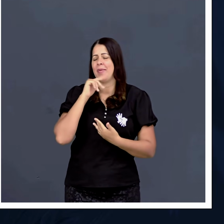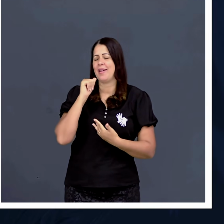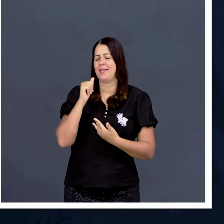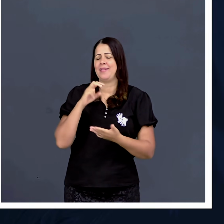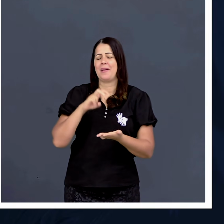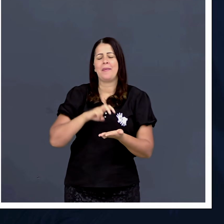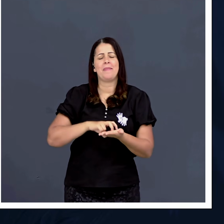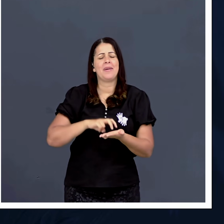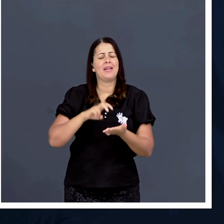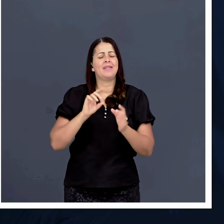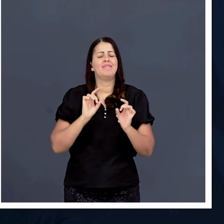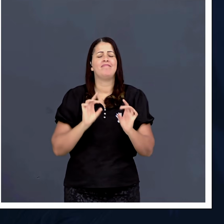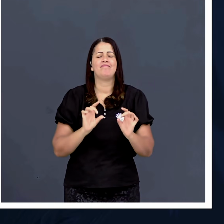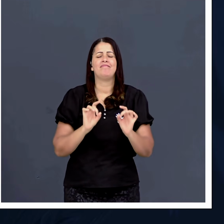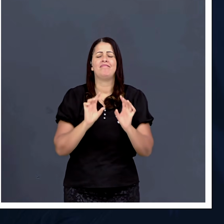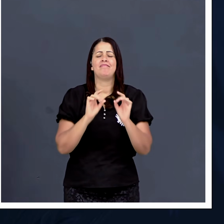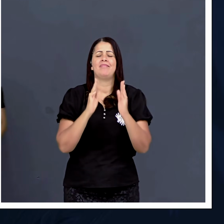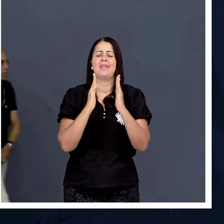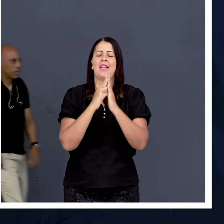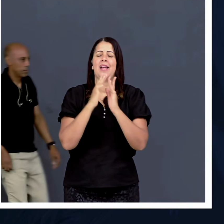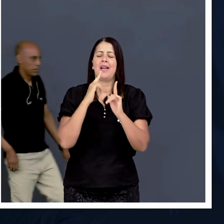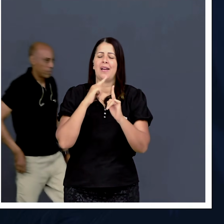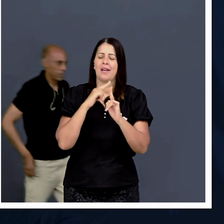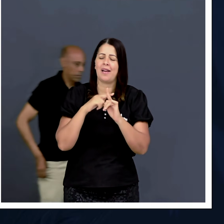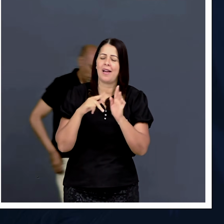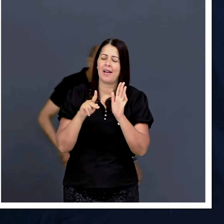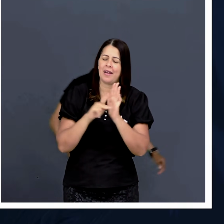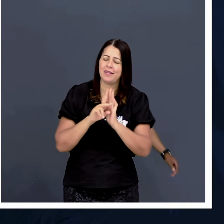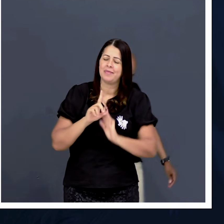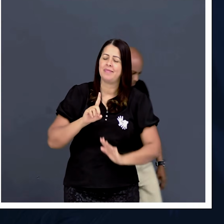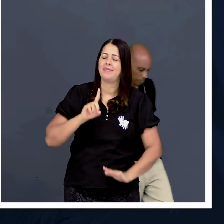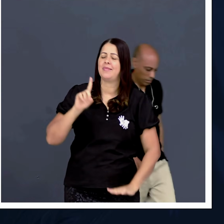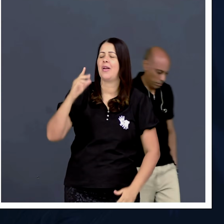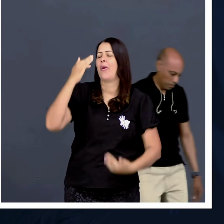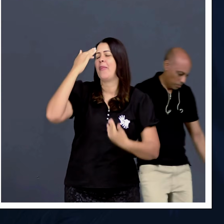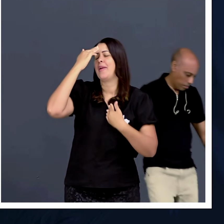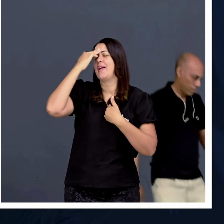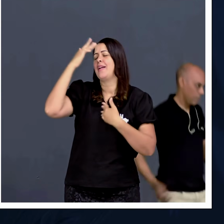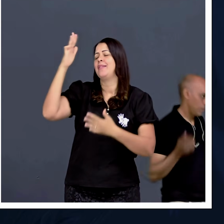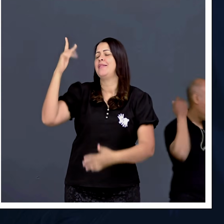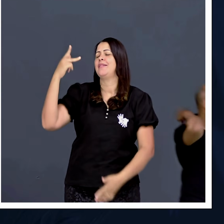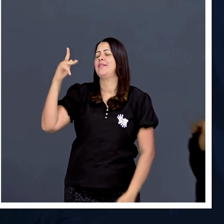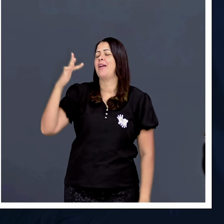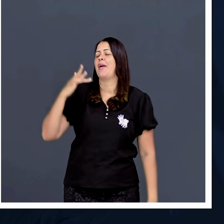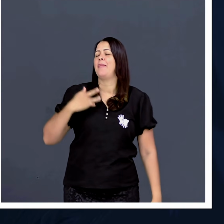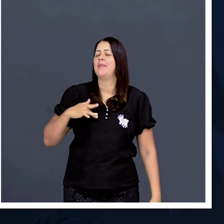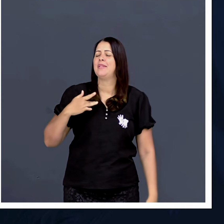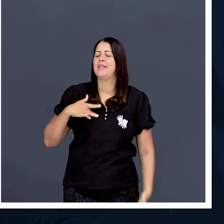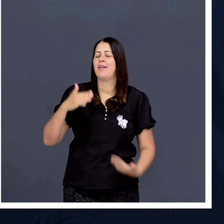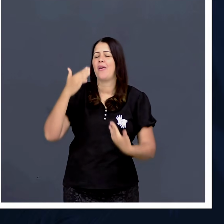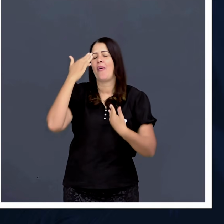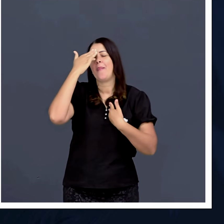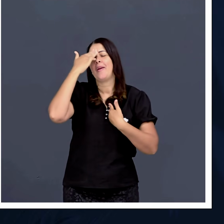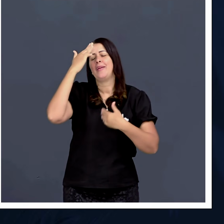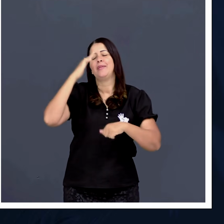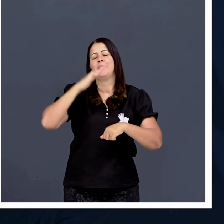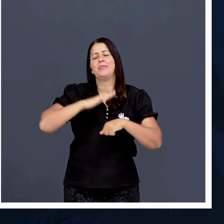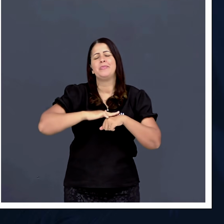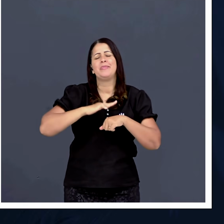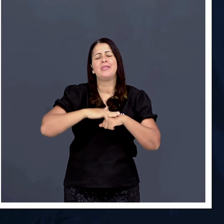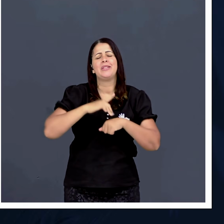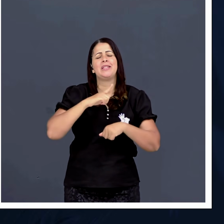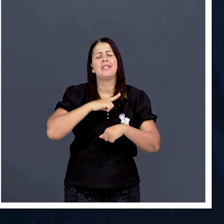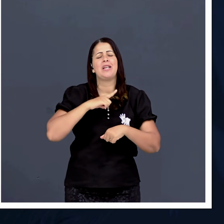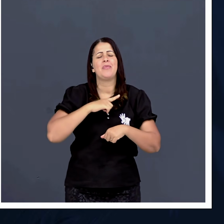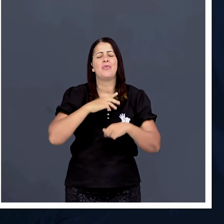esta manhã especial em Tua casa. Obrigada pelas Tuas misericórdias. Obrigada porque nós temos um lugar